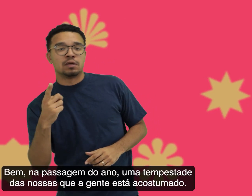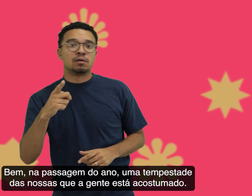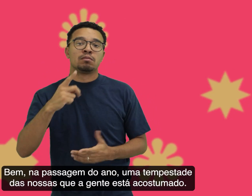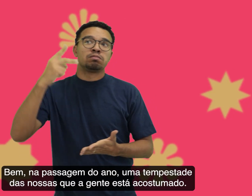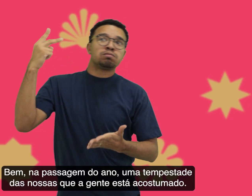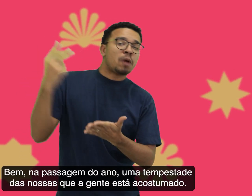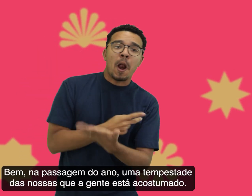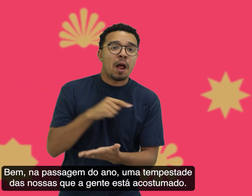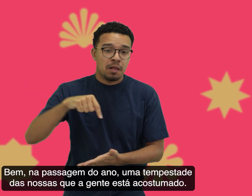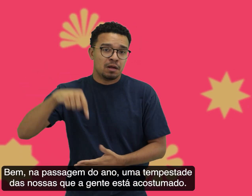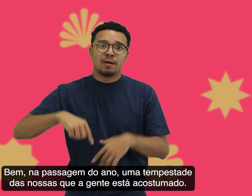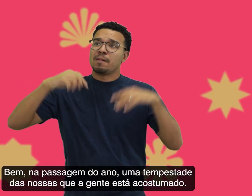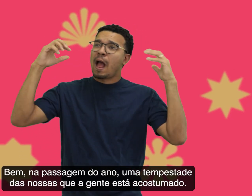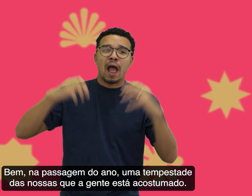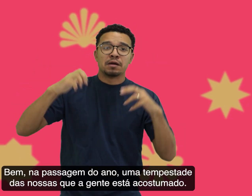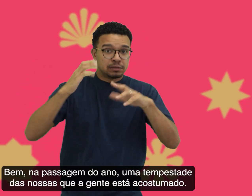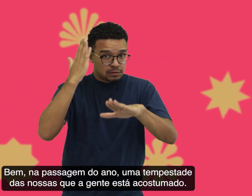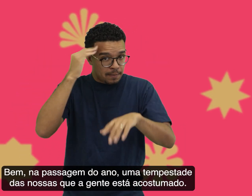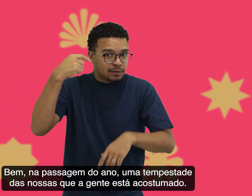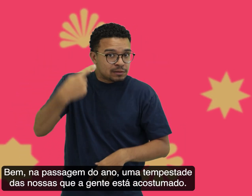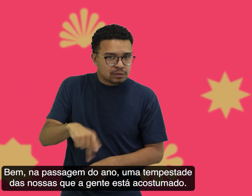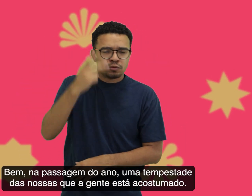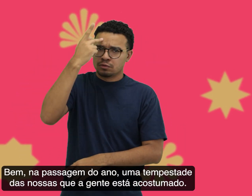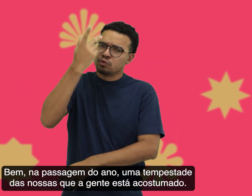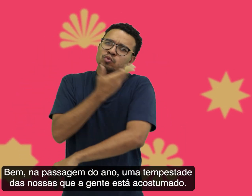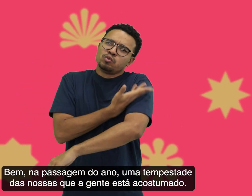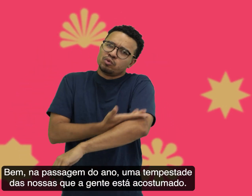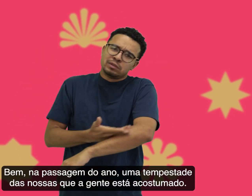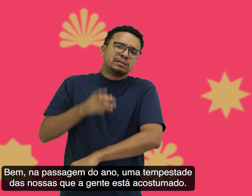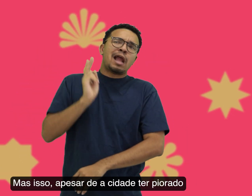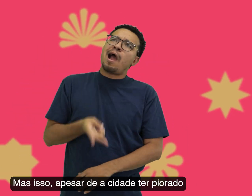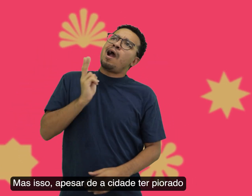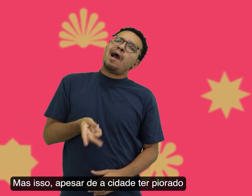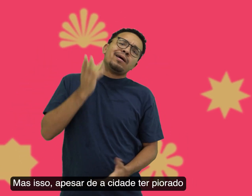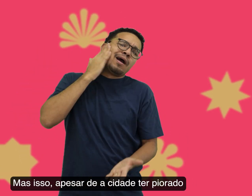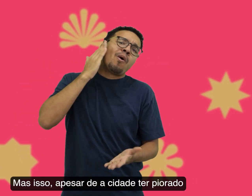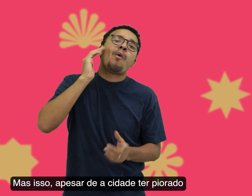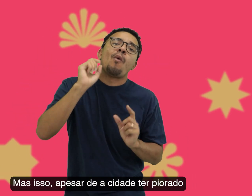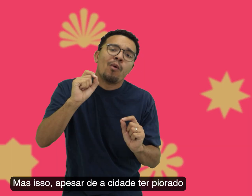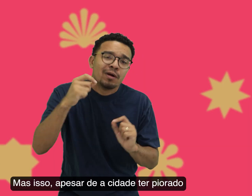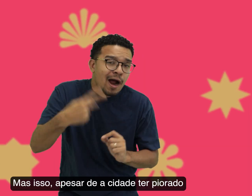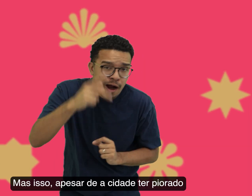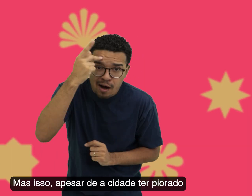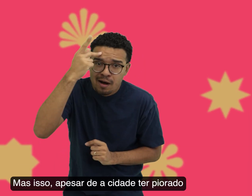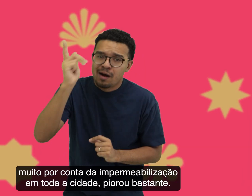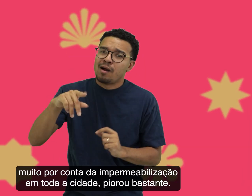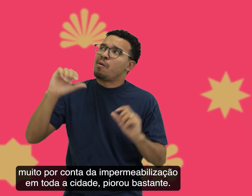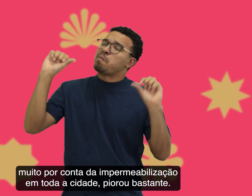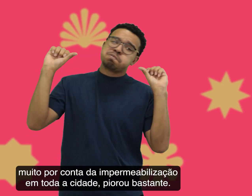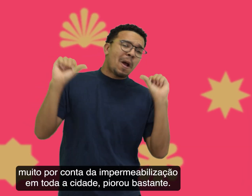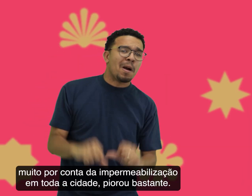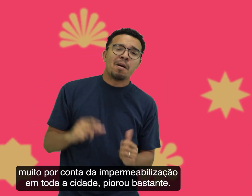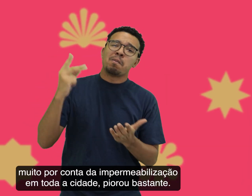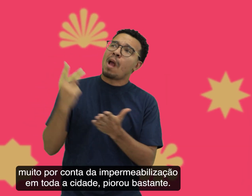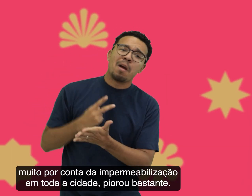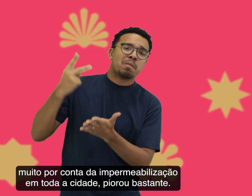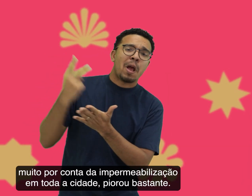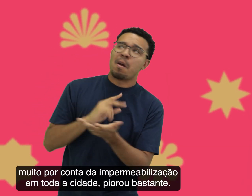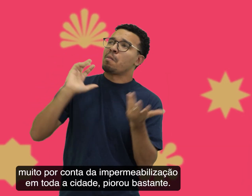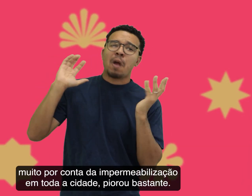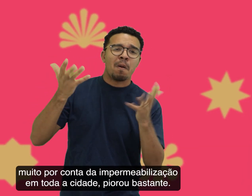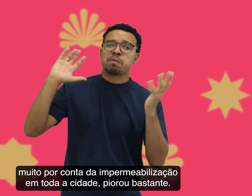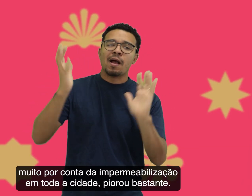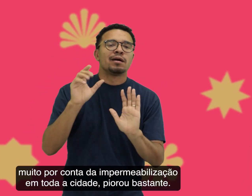1851. Bem na passagem do ano, uma tempestade das nossas, né, que a gente está acostumado, mas isso, apesar da cidade ter piorado muito por conta